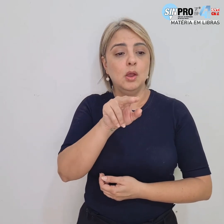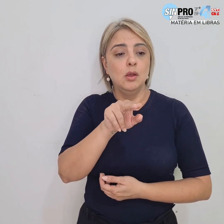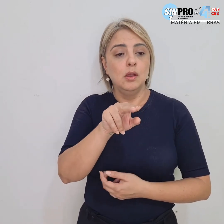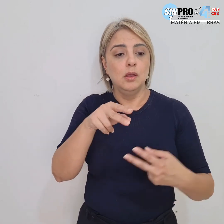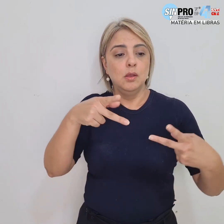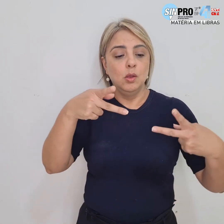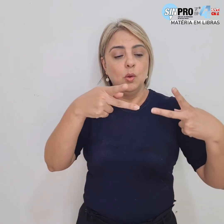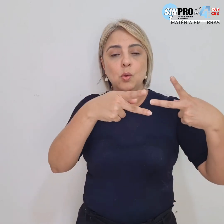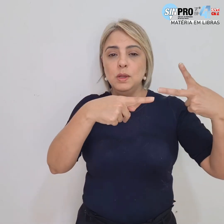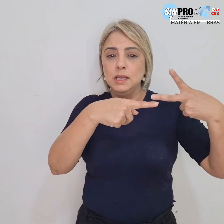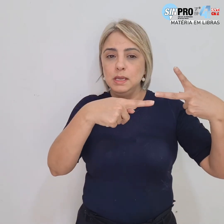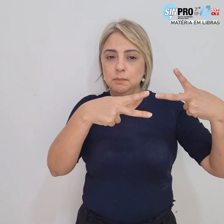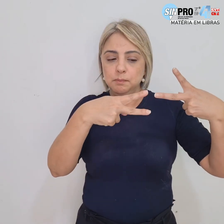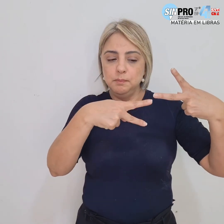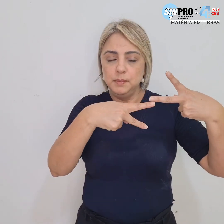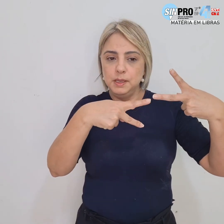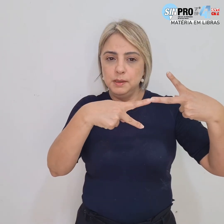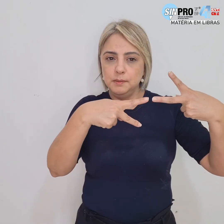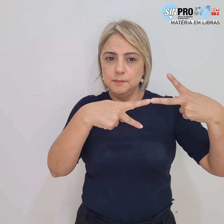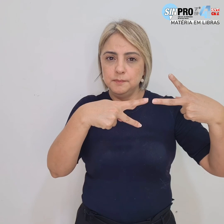controladora das universidades FMU,